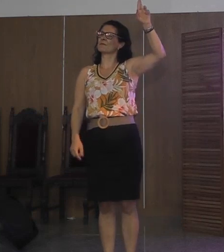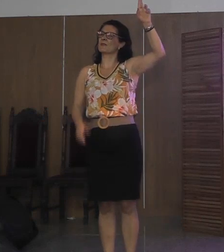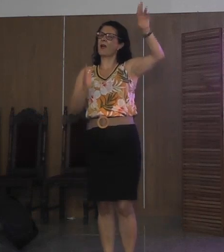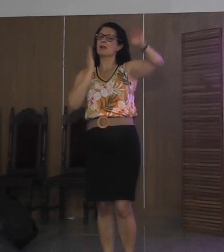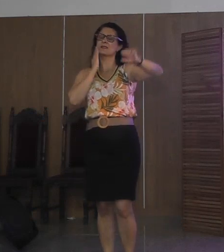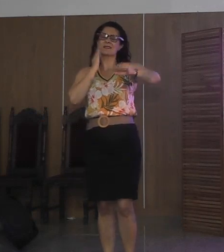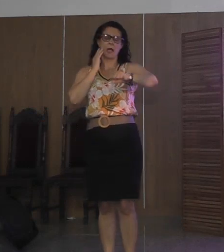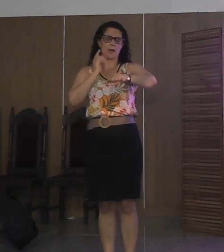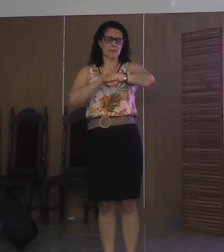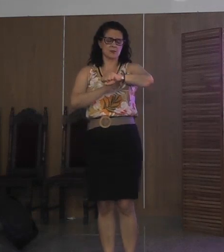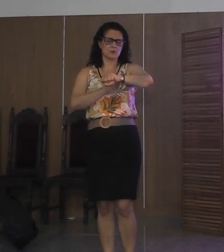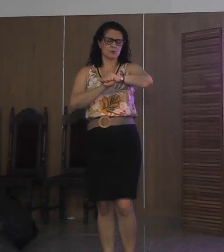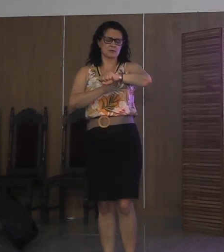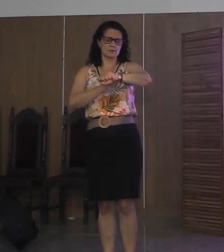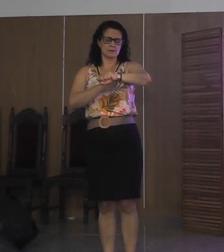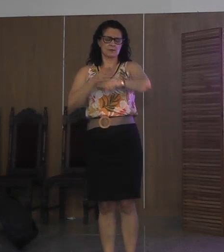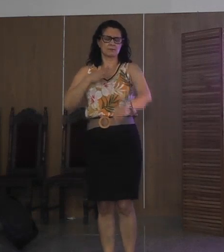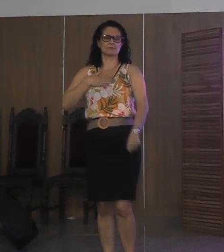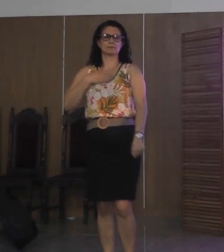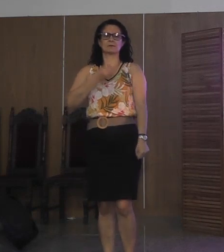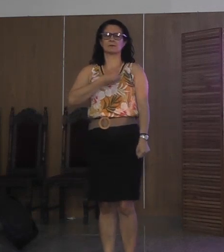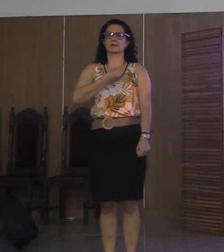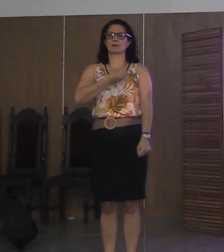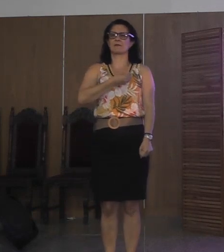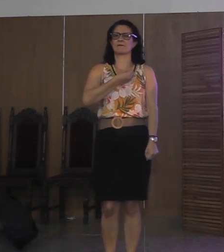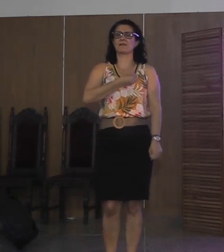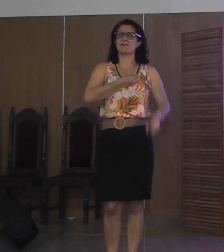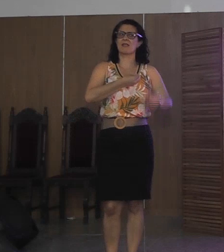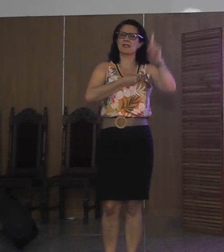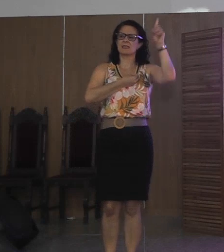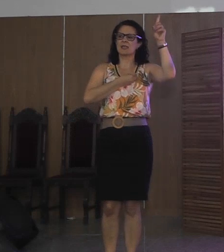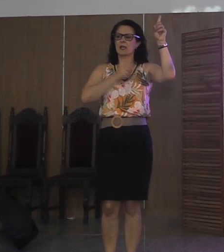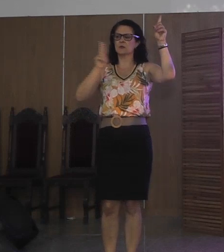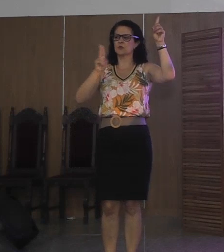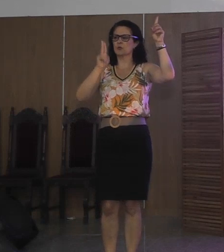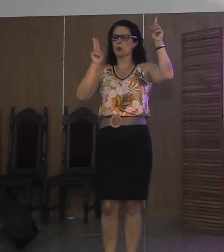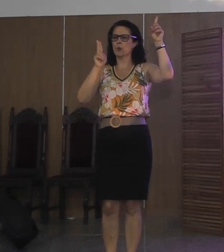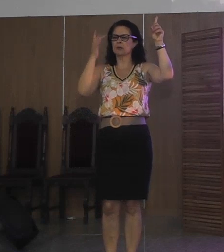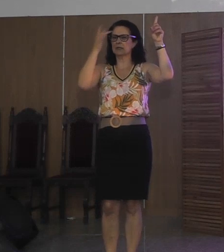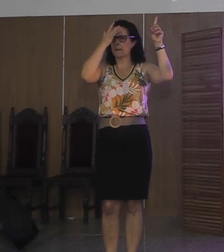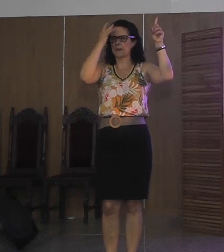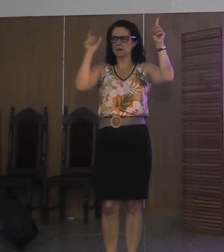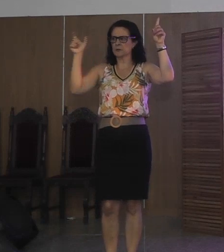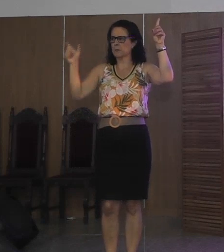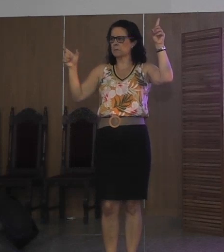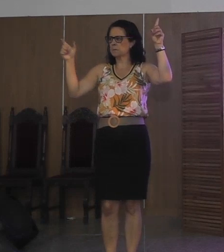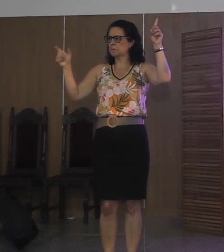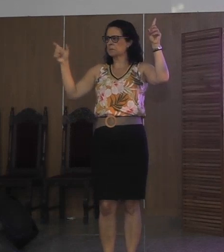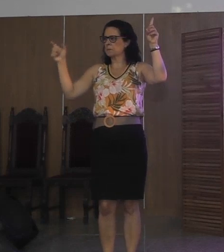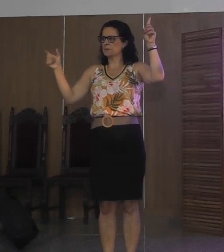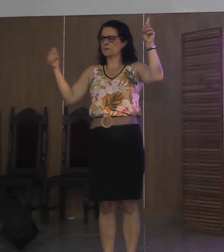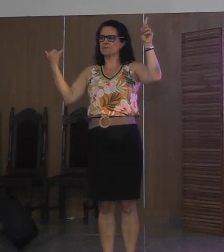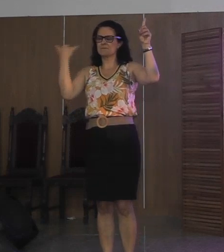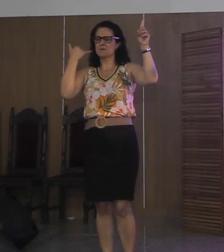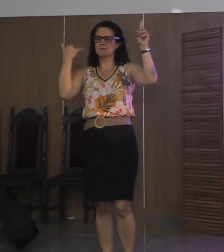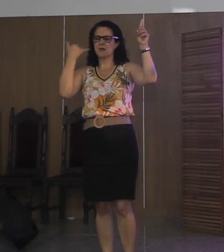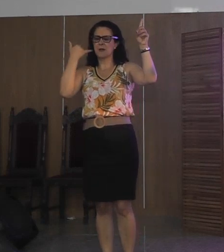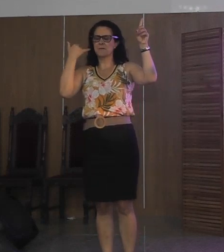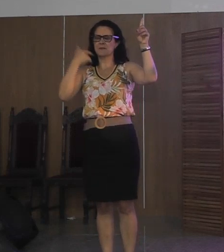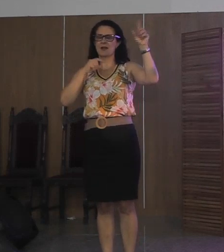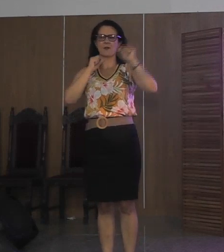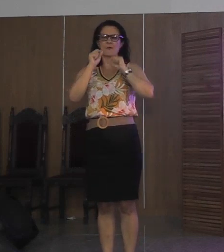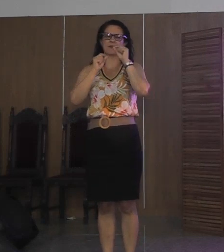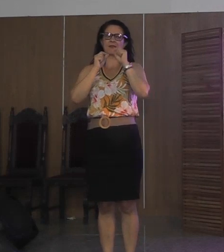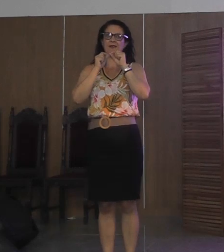vida, às vezes usa alguém para nos lembrar, da aliança que Ele